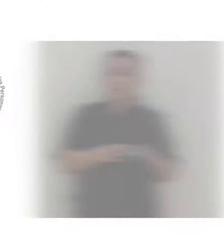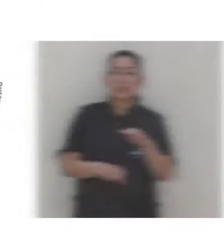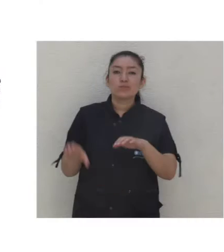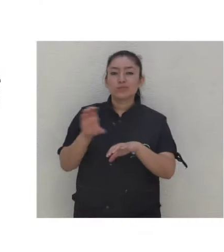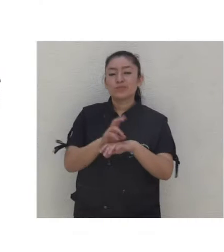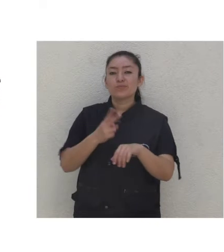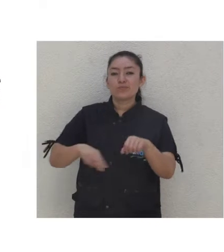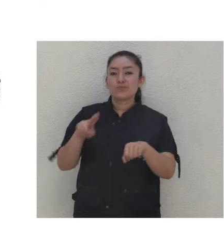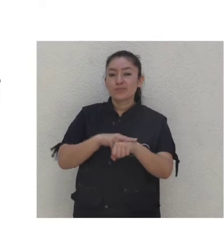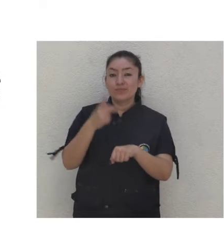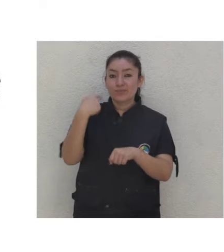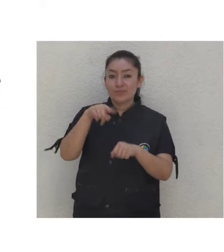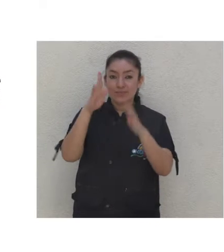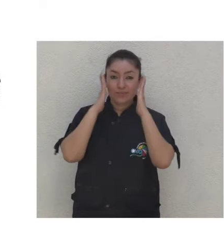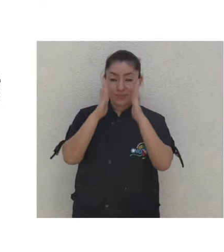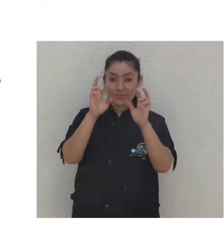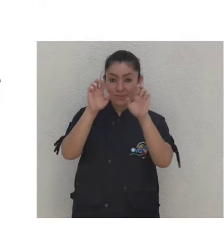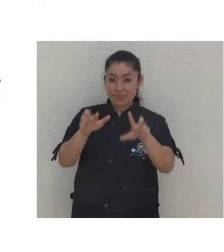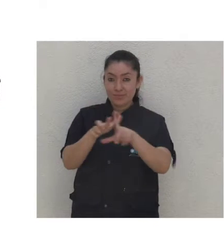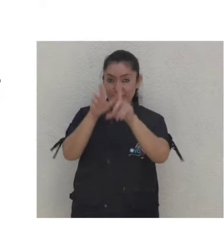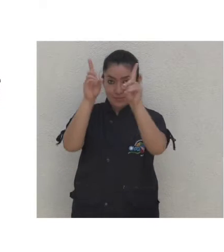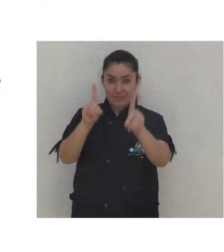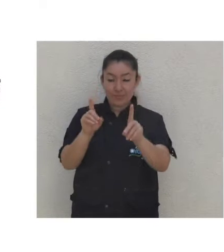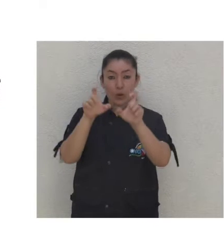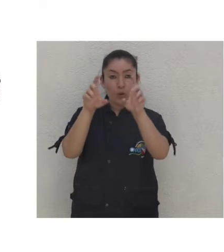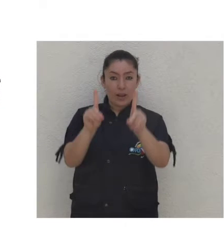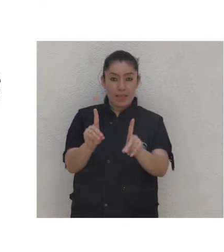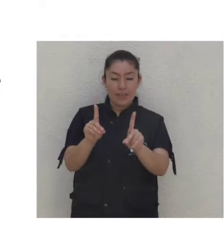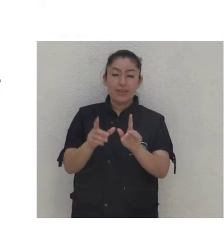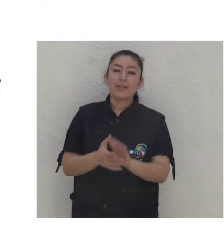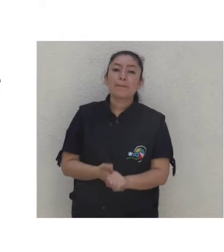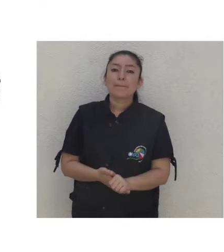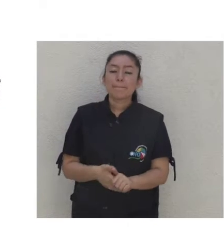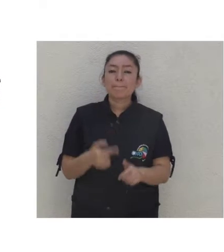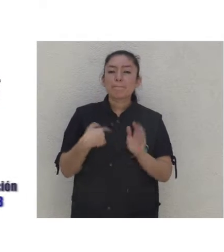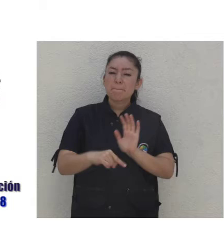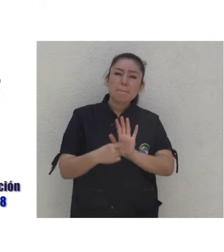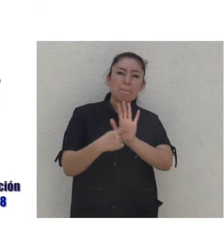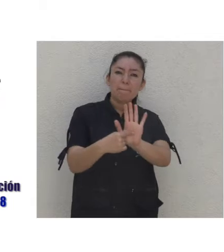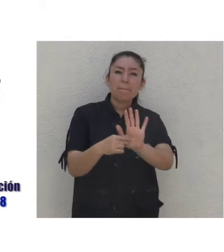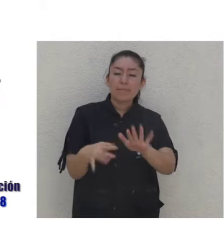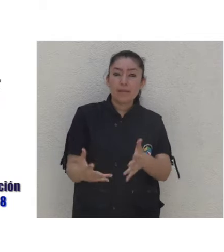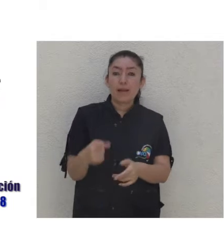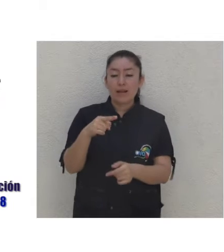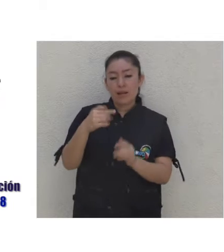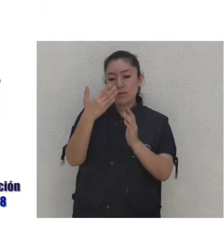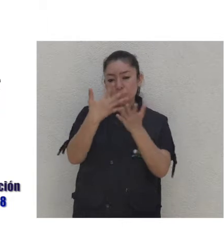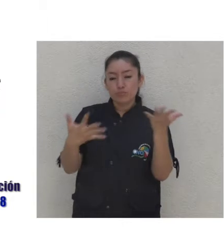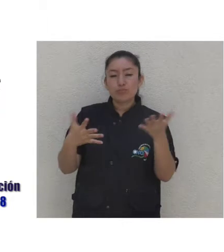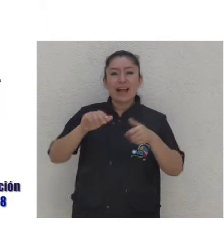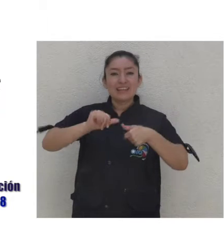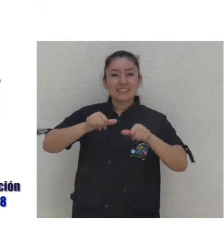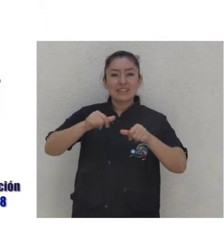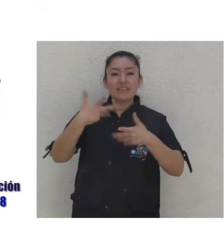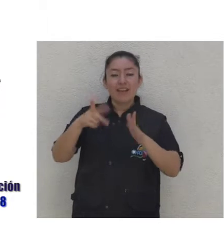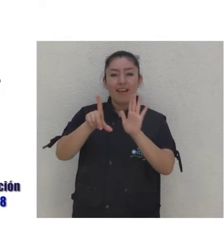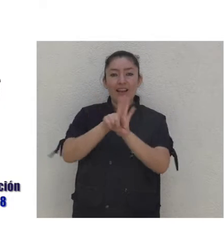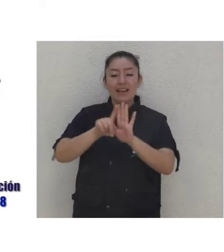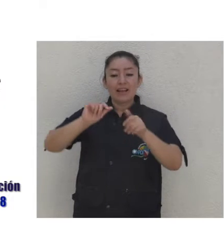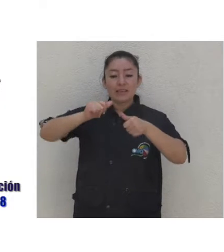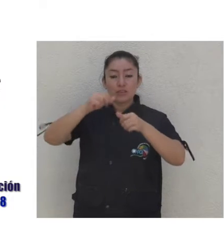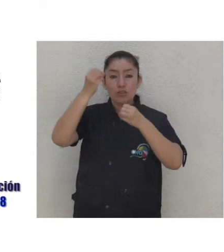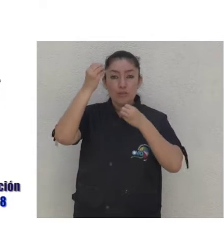El Consejo Nacional para la Atención de las Personas con Discapacidad, CONADI, presenta la versión accesible de la Ley de Acceso